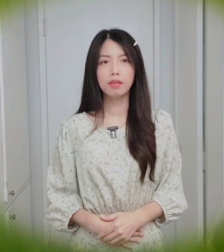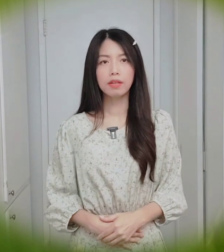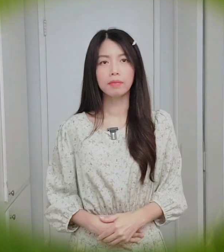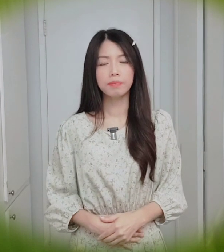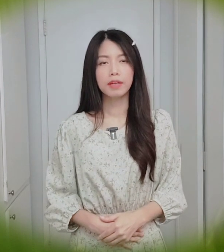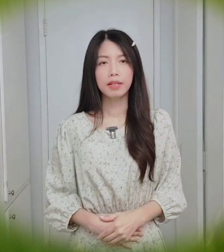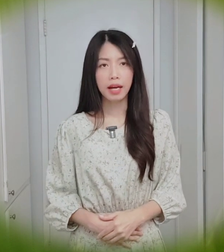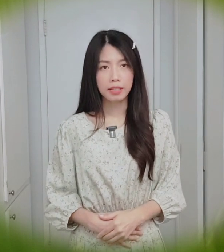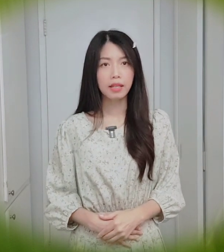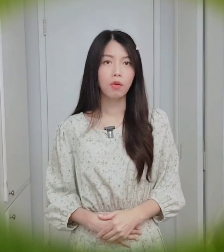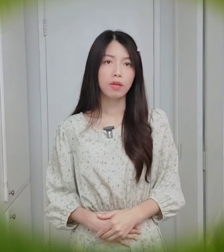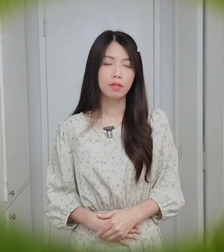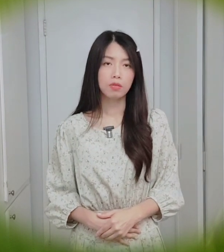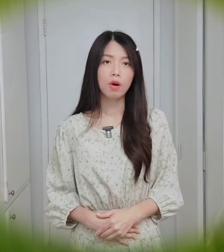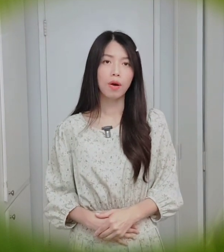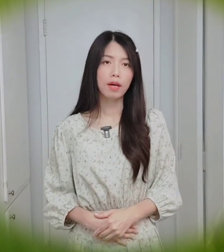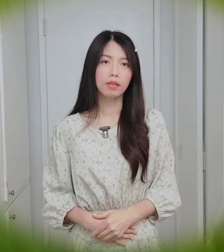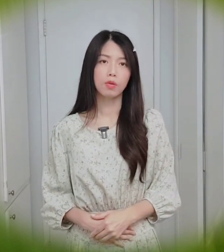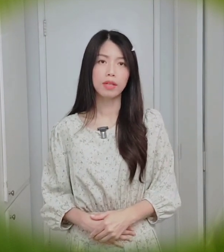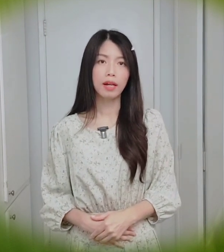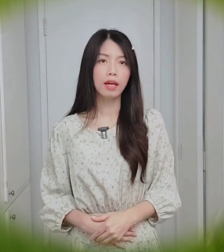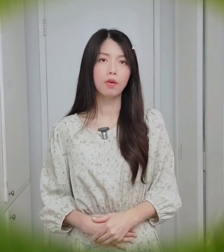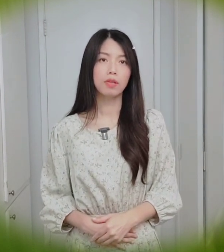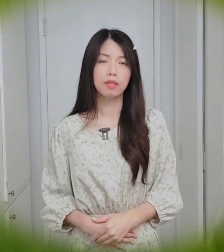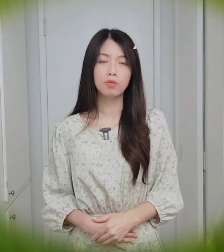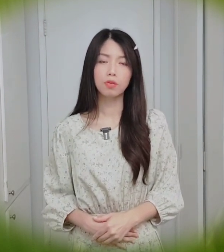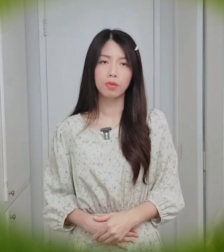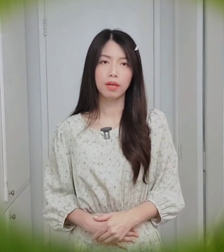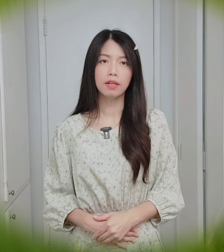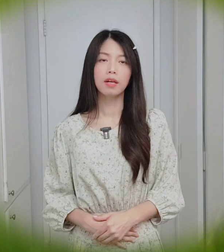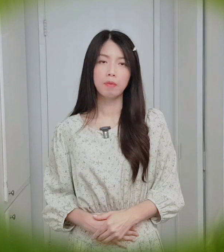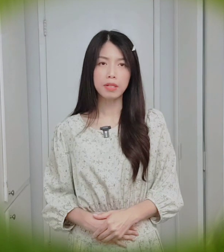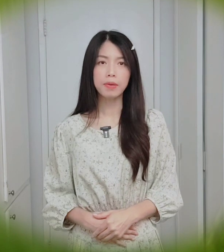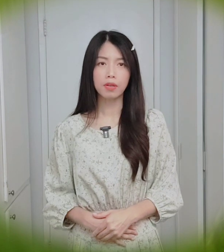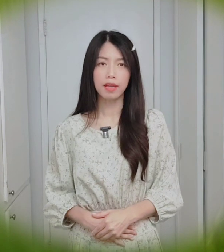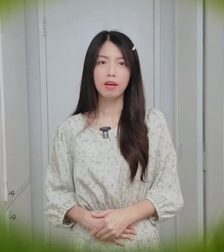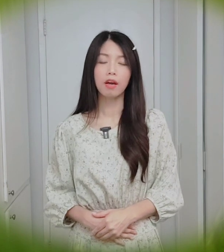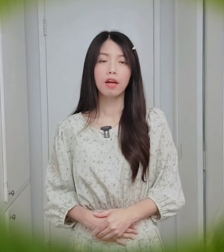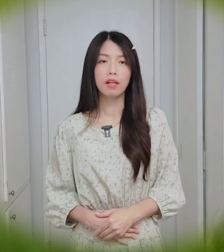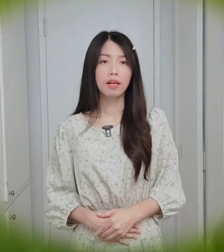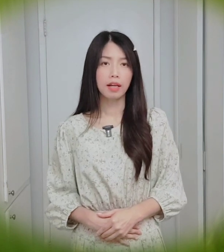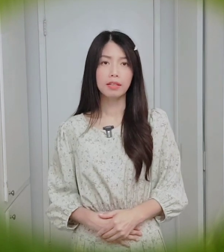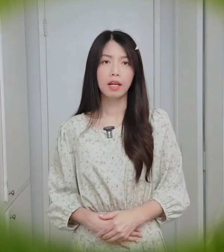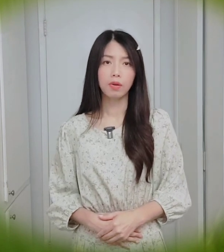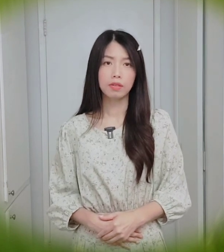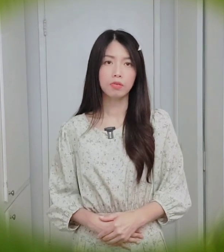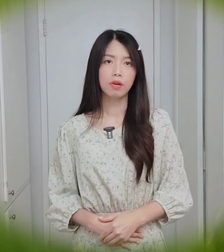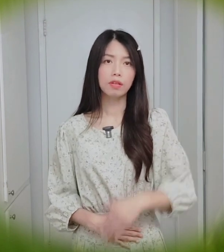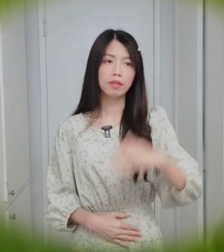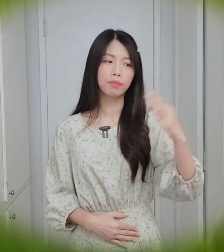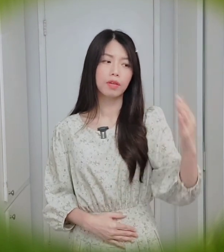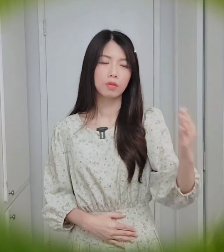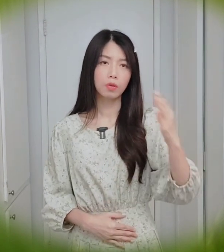뜻의 수어는 가지다라고 하는 뜻의 수어와 그리고 살다라고 하는 뜻의 수어 두 개를 합하시면 되는데요. 일단 가지다라고 하는